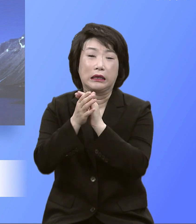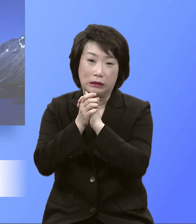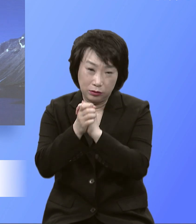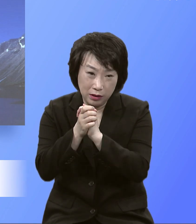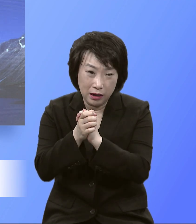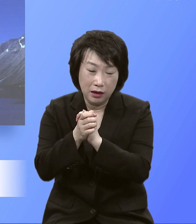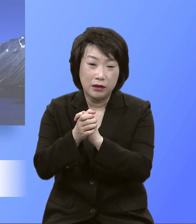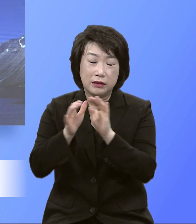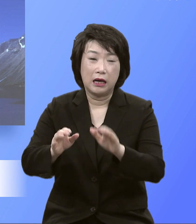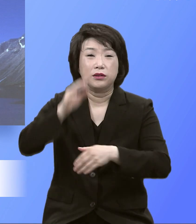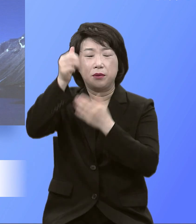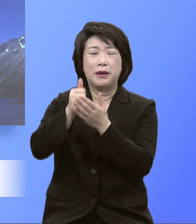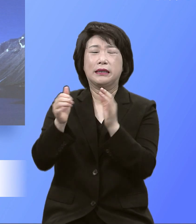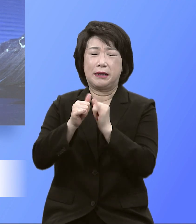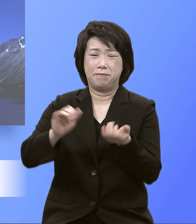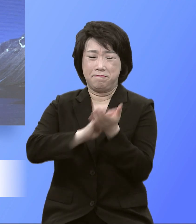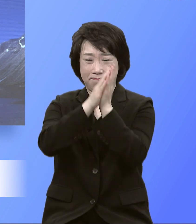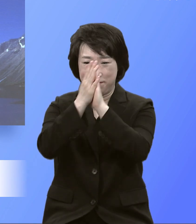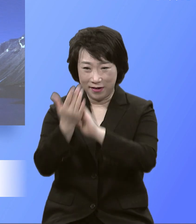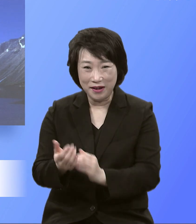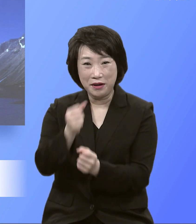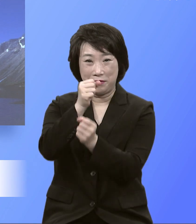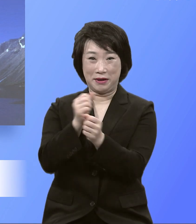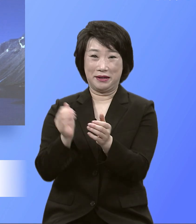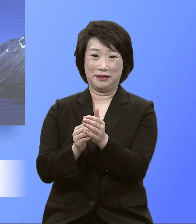완전하게 성령의 사람을 만들어.